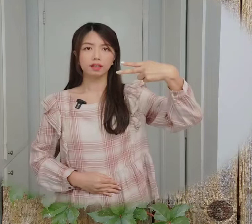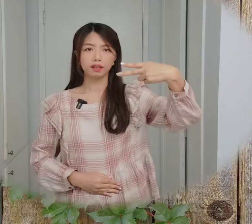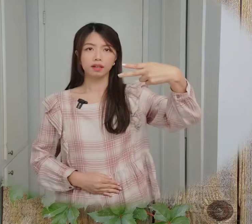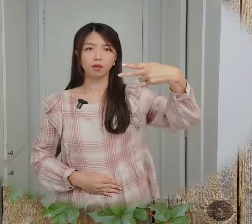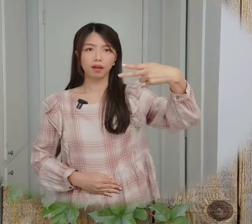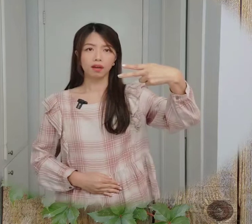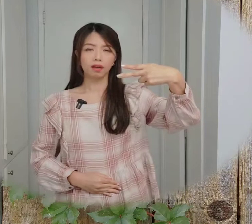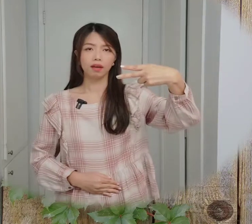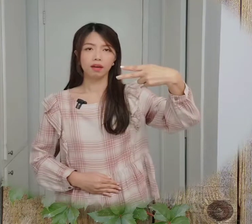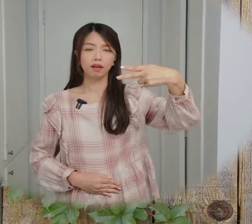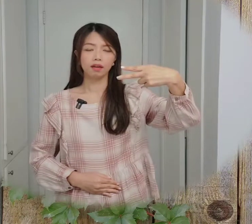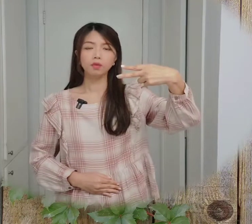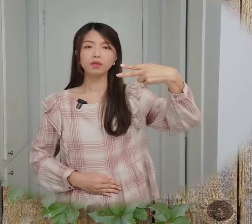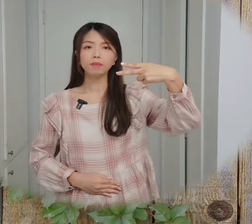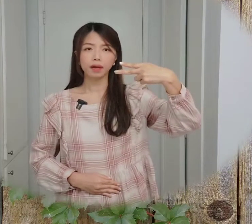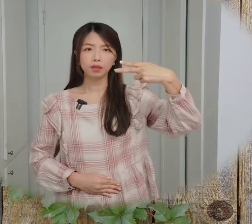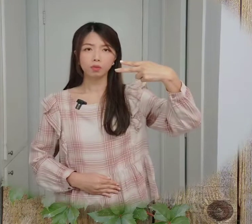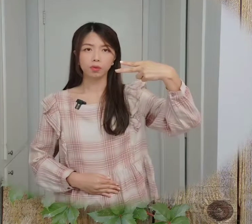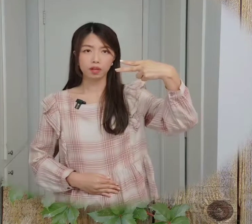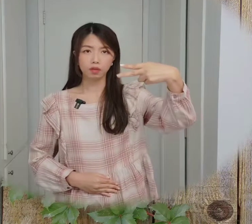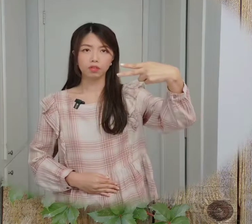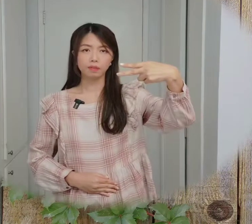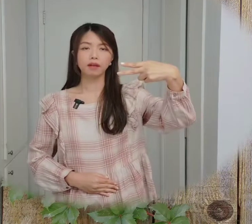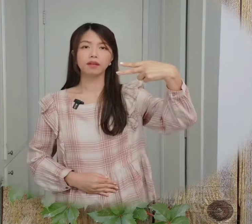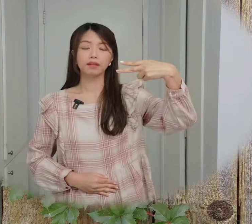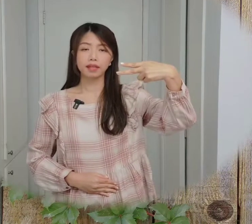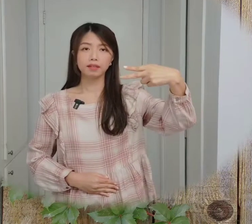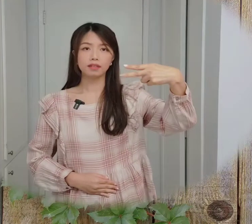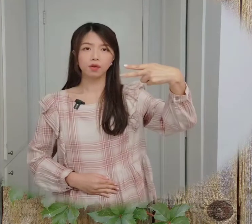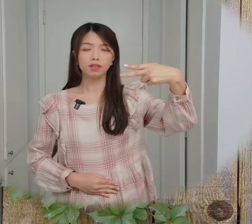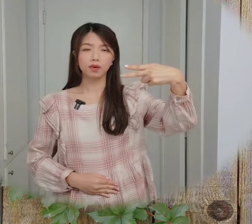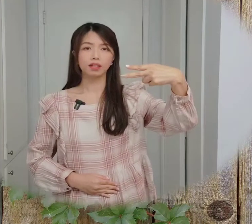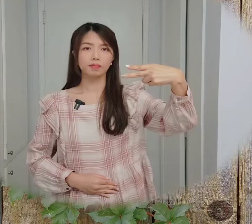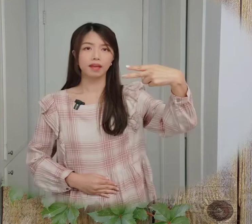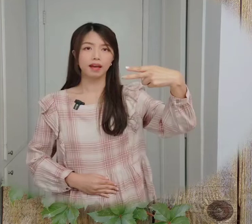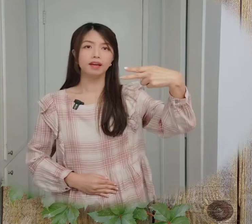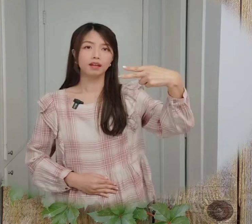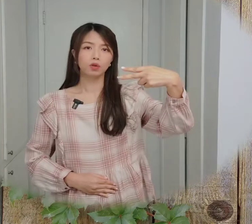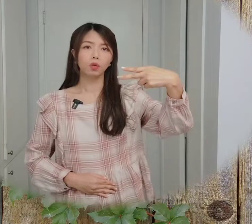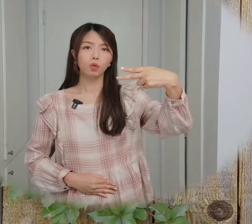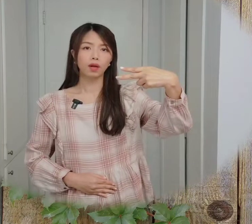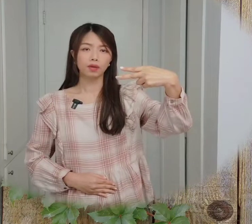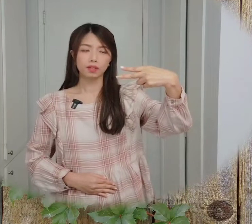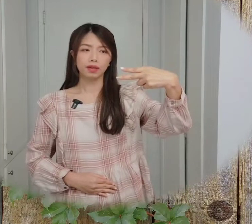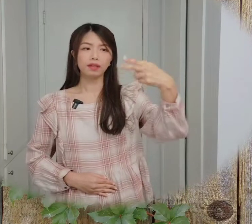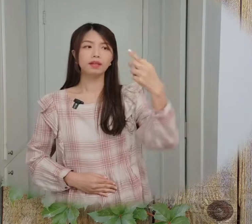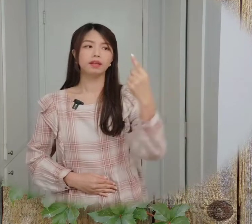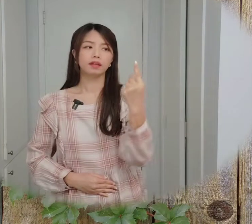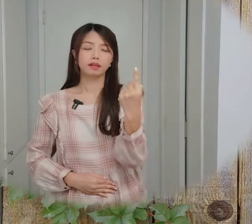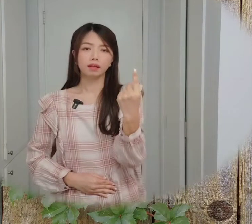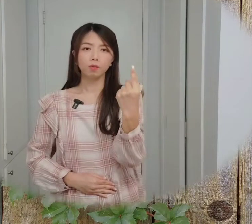중지를 이렇게 손등이 바깥으로 보이게 이렇게 두시면 디귿이라고 한 지화가 됩니다. 그리고 오라고 한